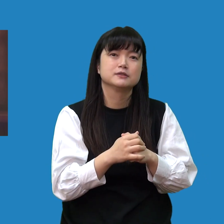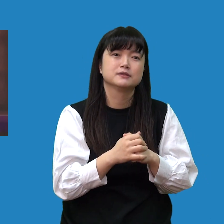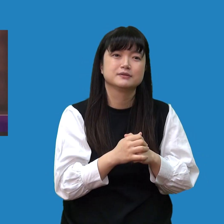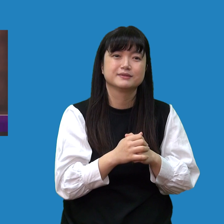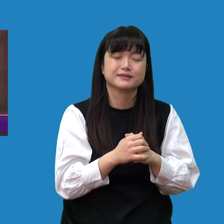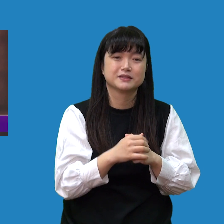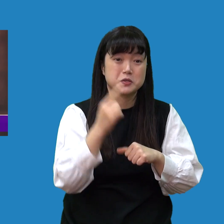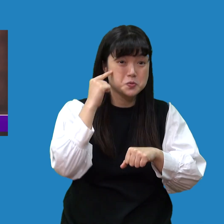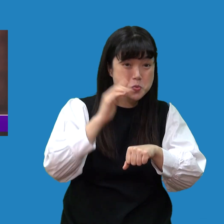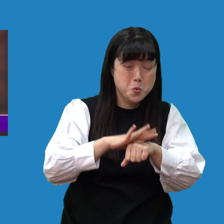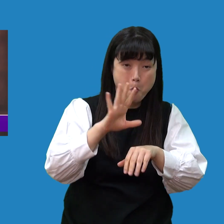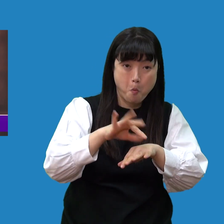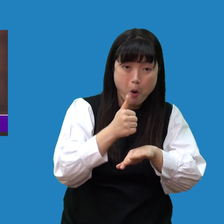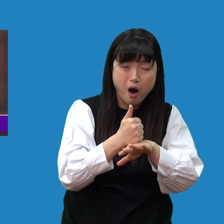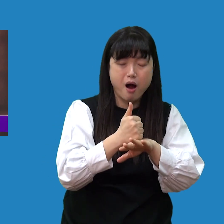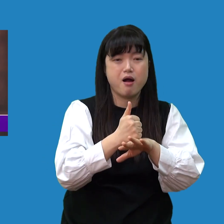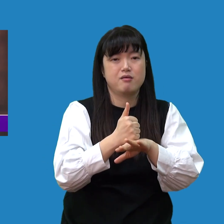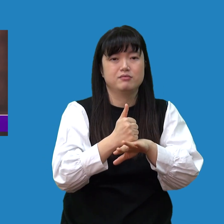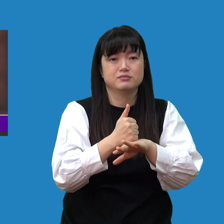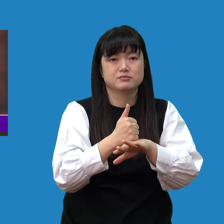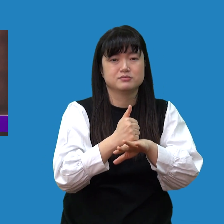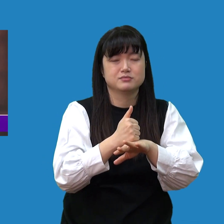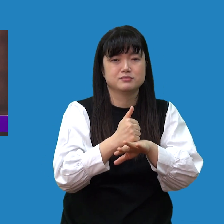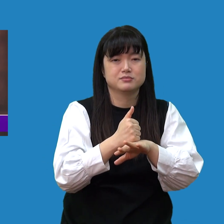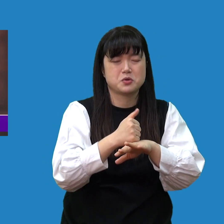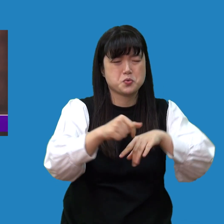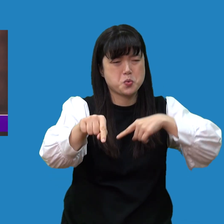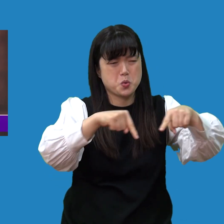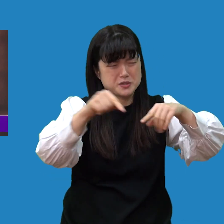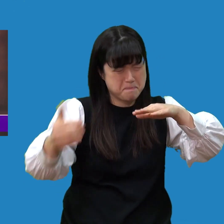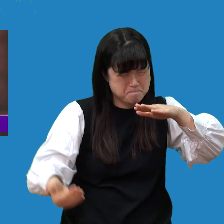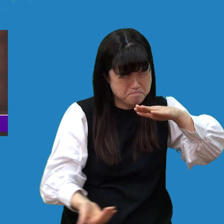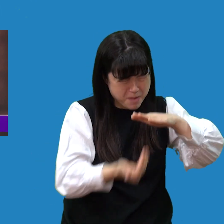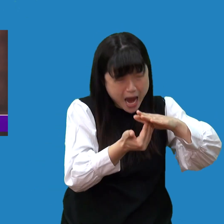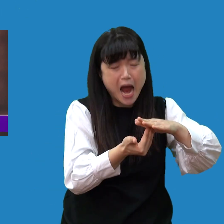이제 우리는 솔로몬의 통치의 절정기에